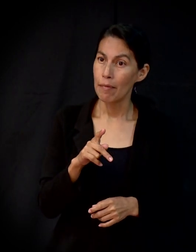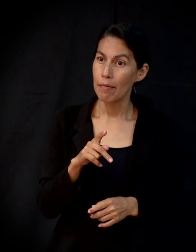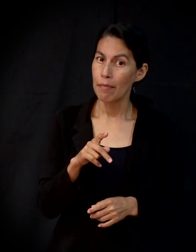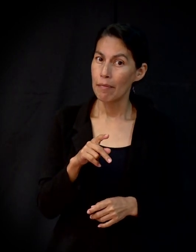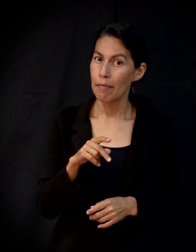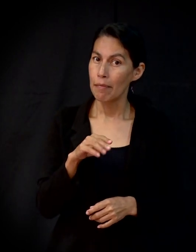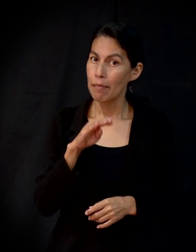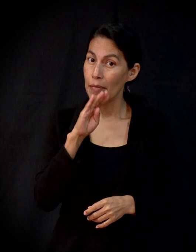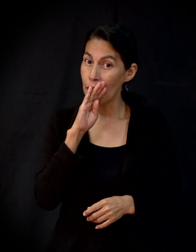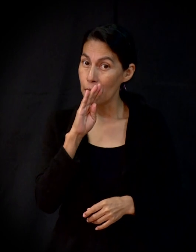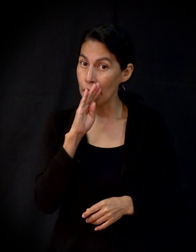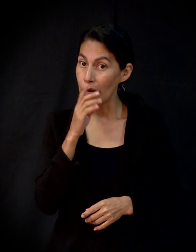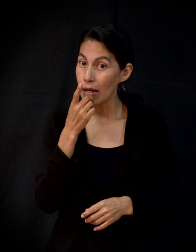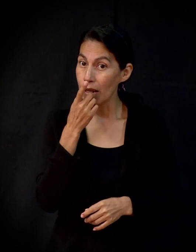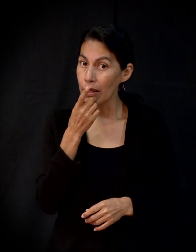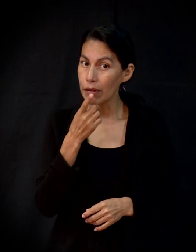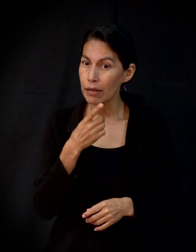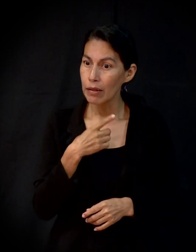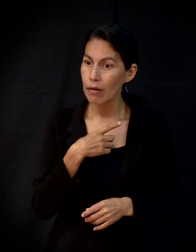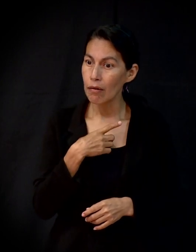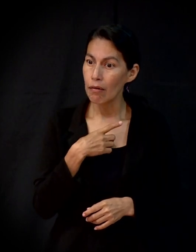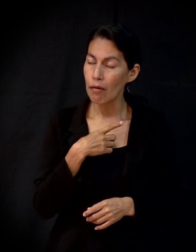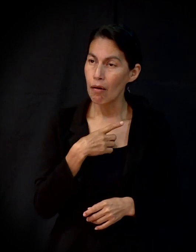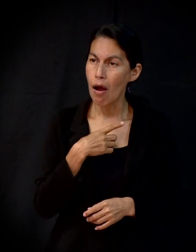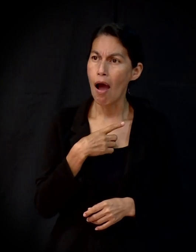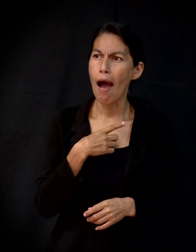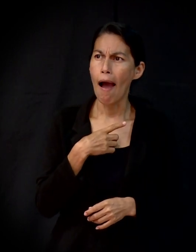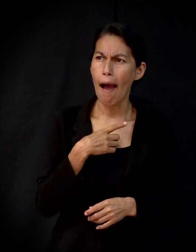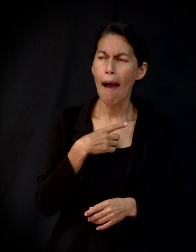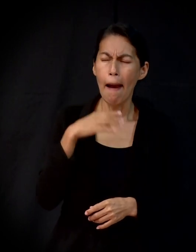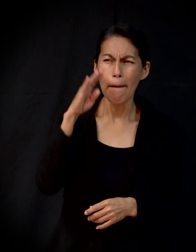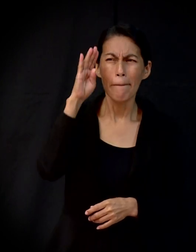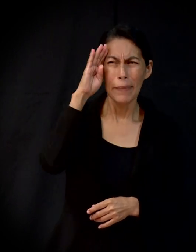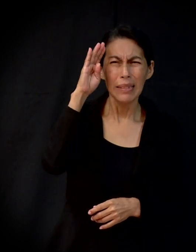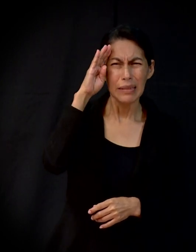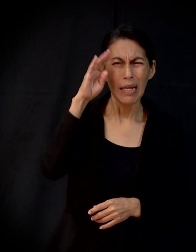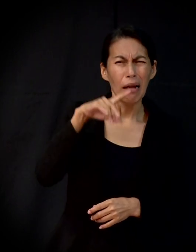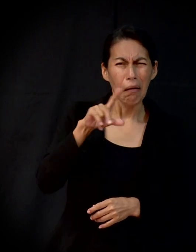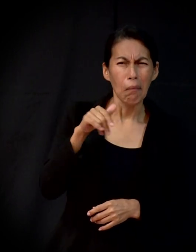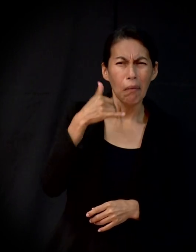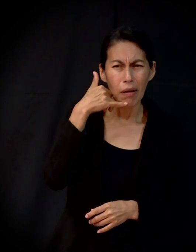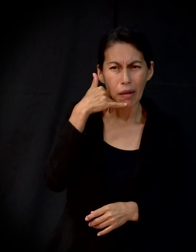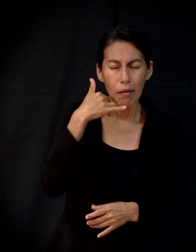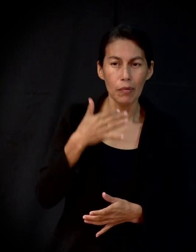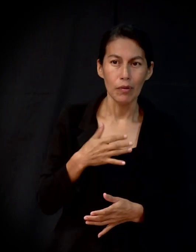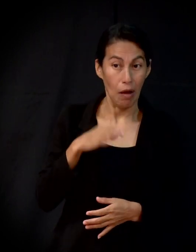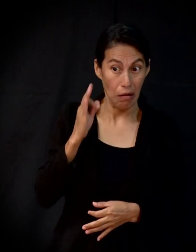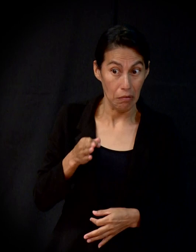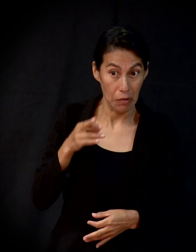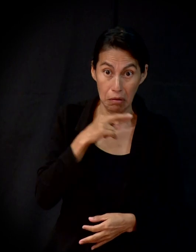dijo que íbamos a pensarlo y que se iba a llamar.